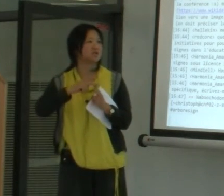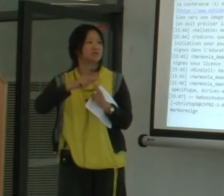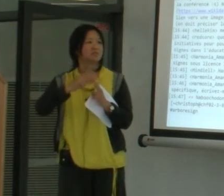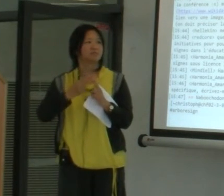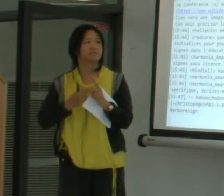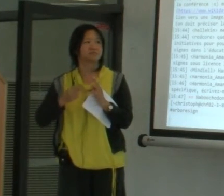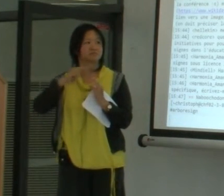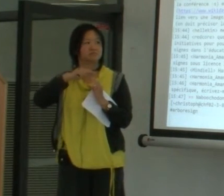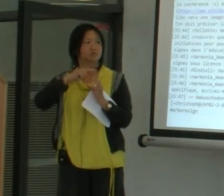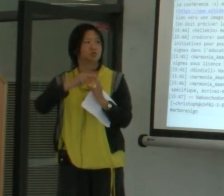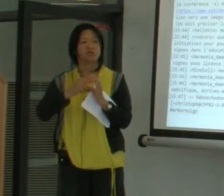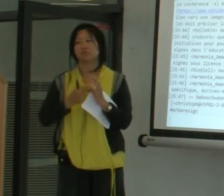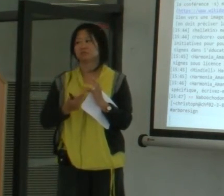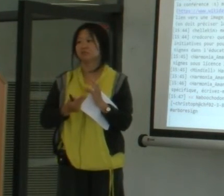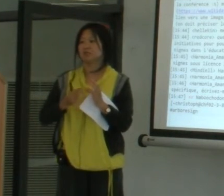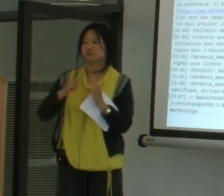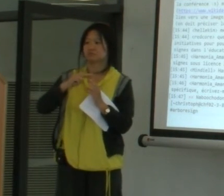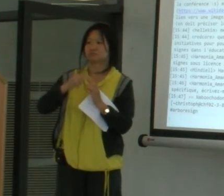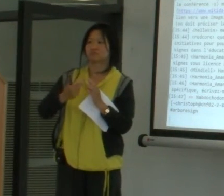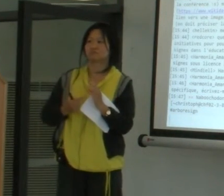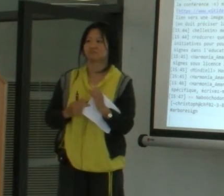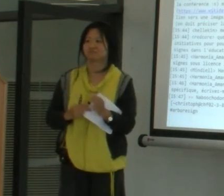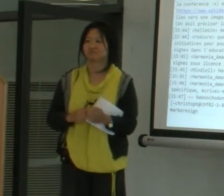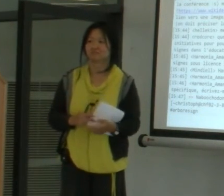Wiki. Wiki. Média.